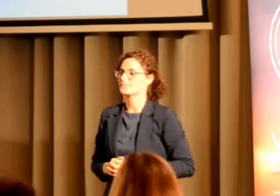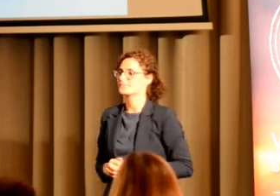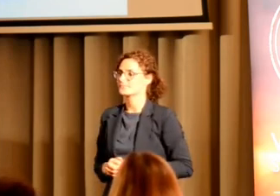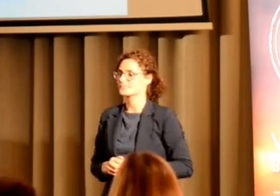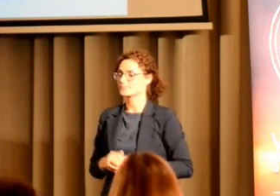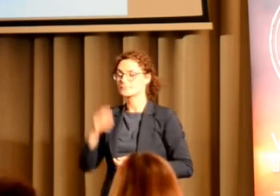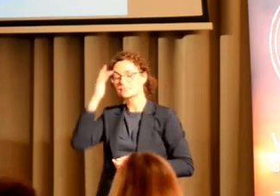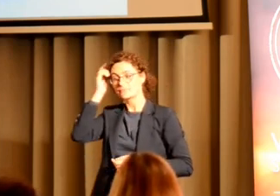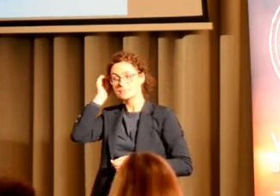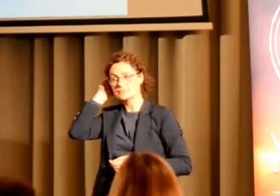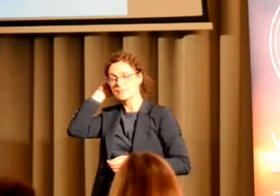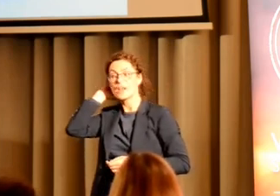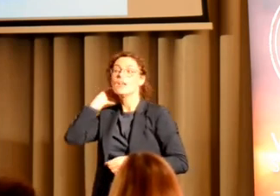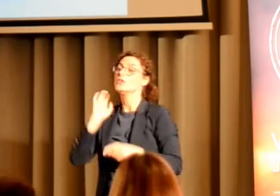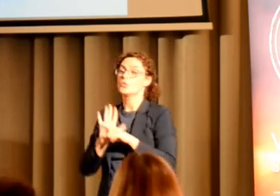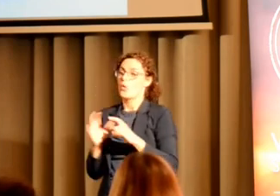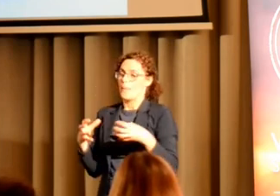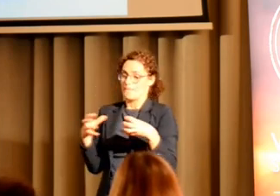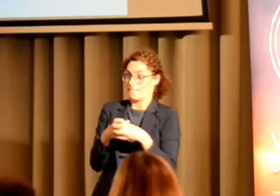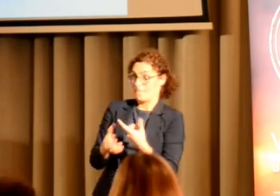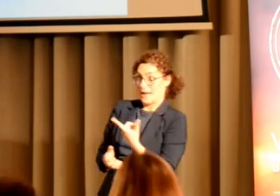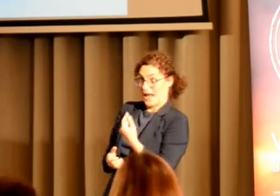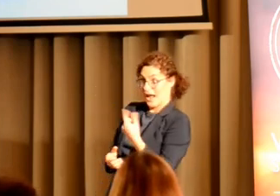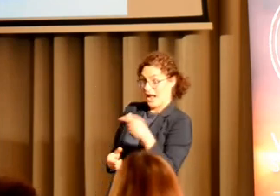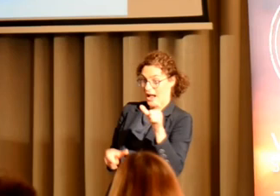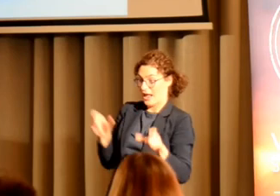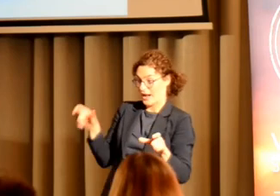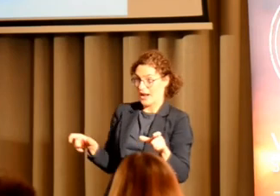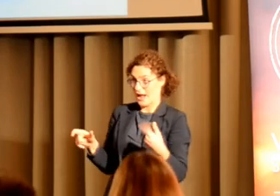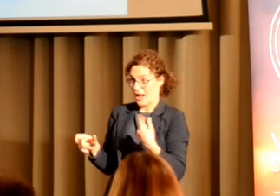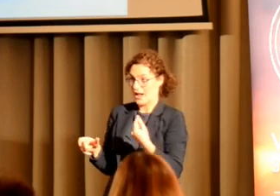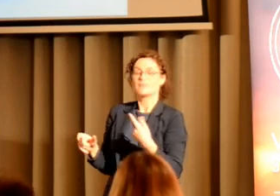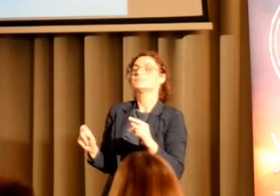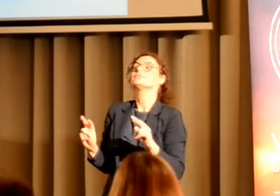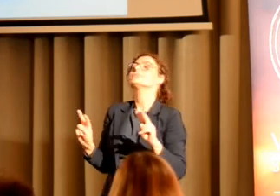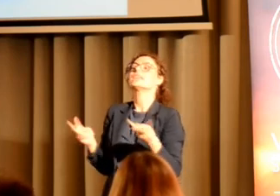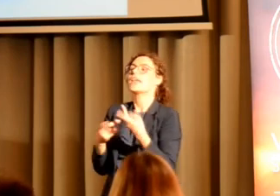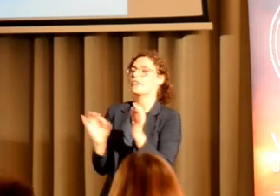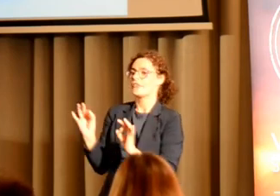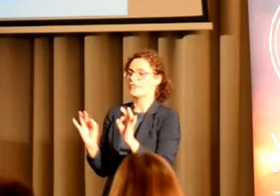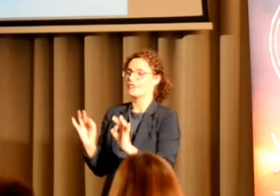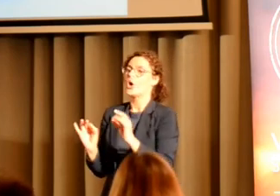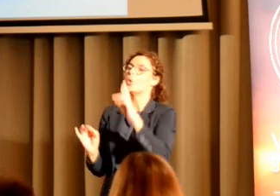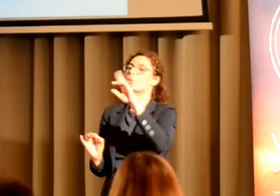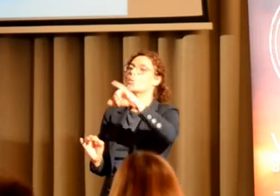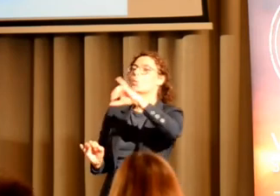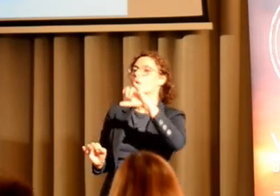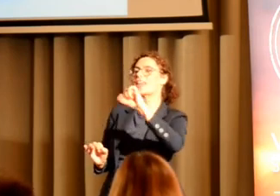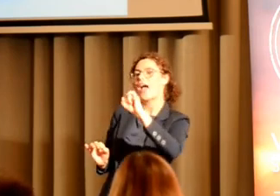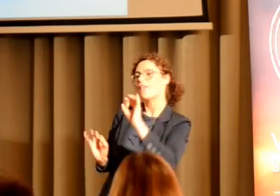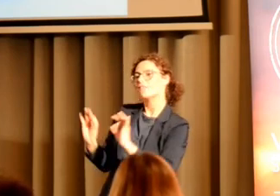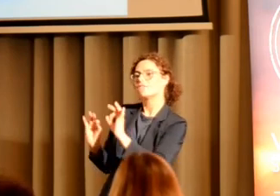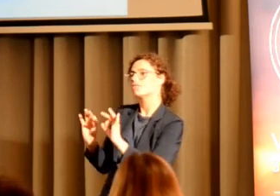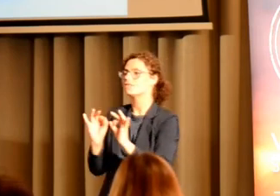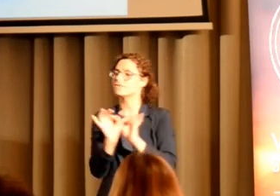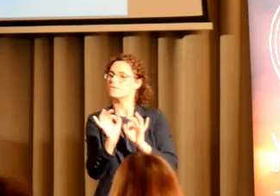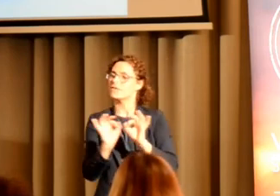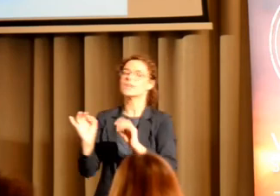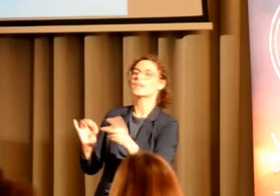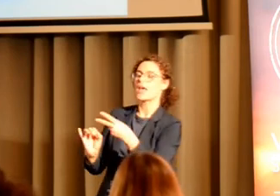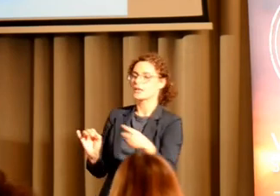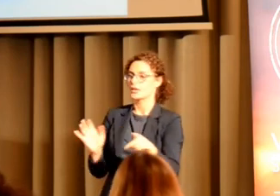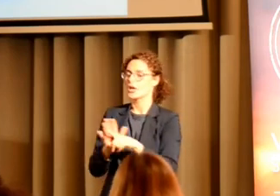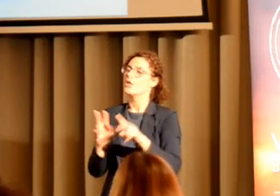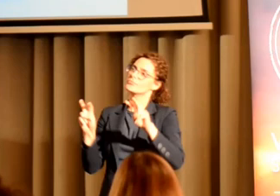Generalnie rzecz biorąc, wilcze pary odbywają swoje gody, czyli mają nubie, w